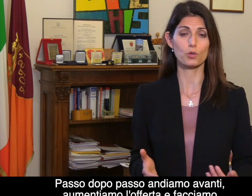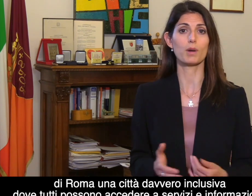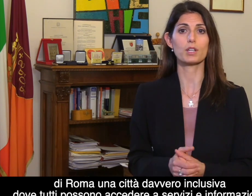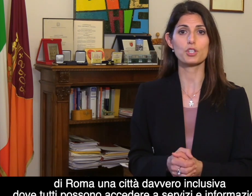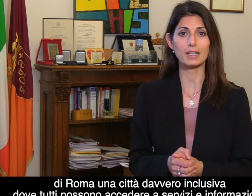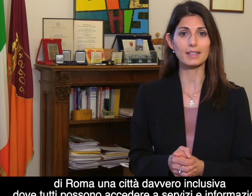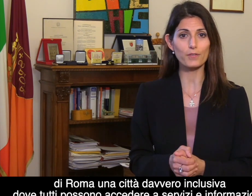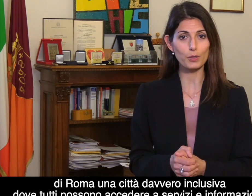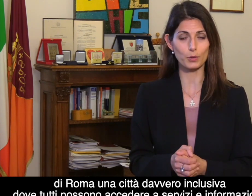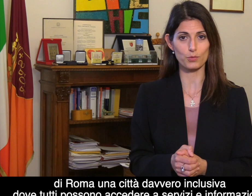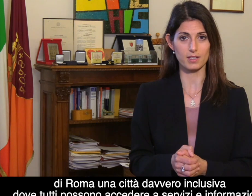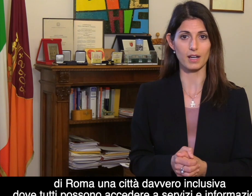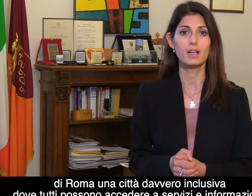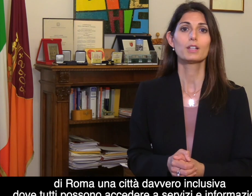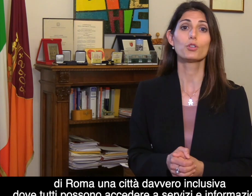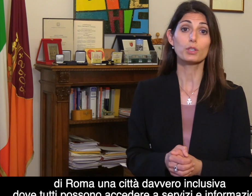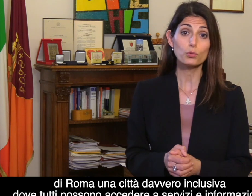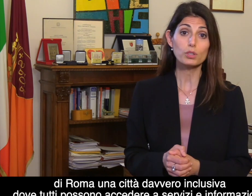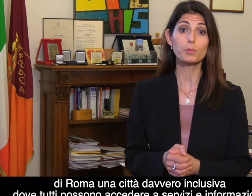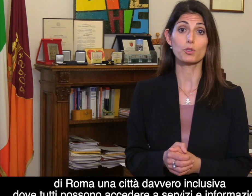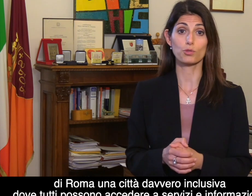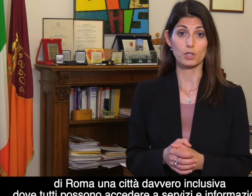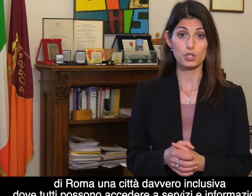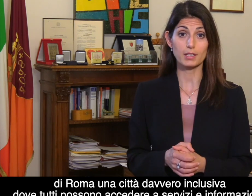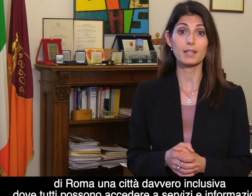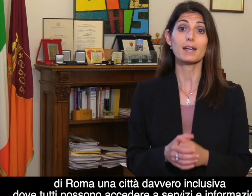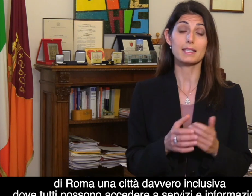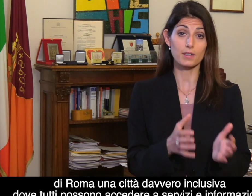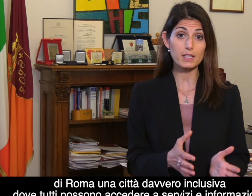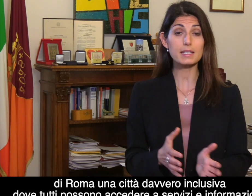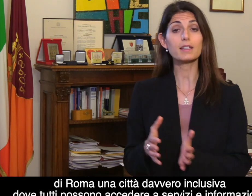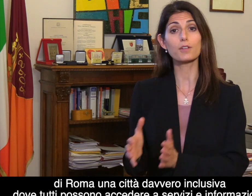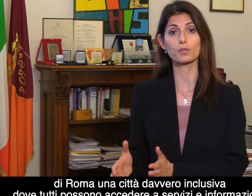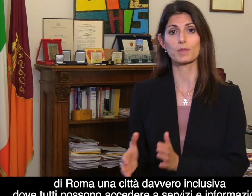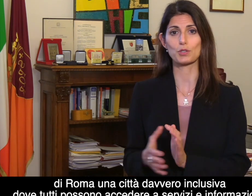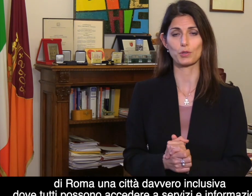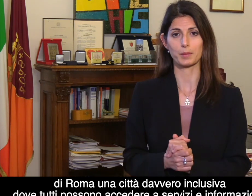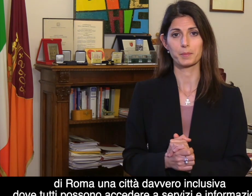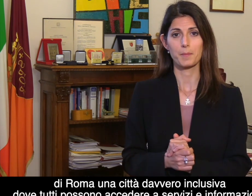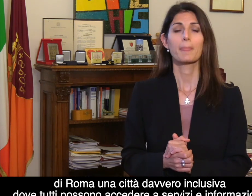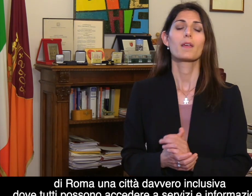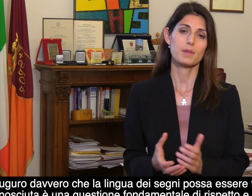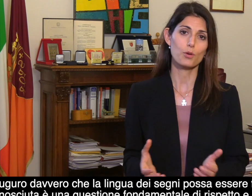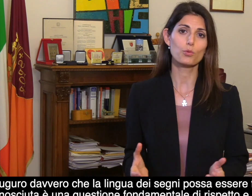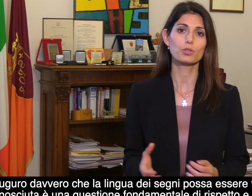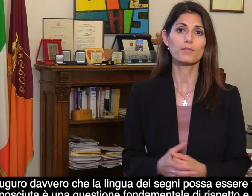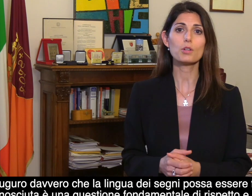roma una città davvero inclusiva dove tutti possono accedere a servizi e informazioni mi auguro davvero che